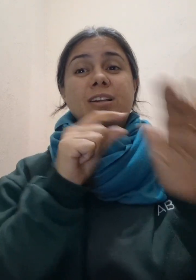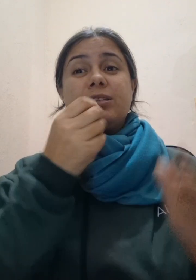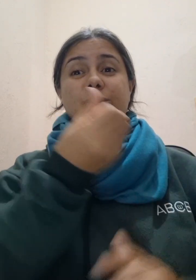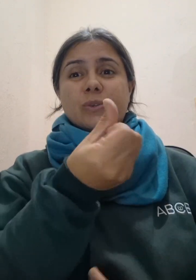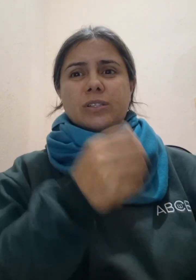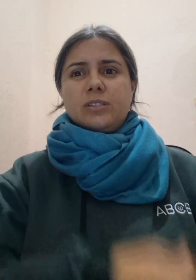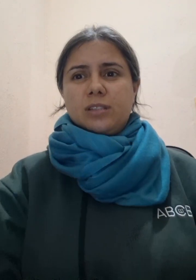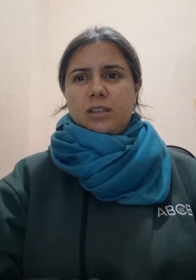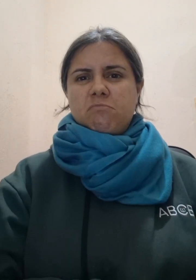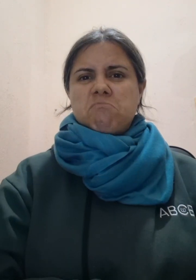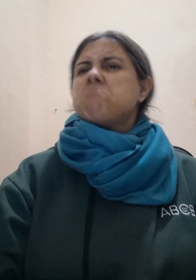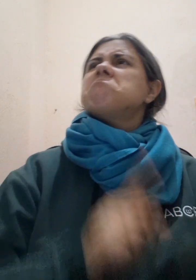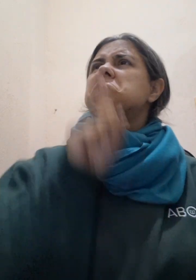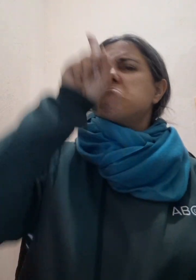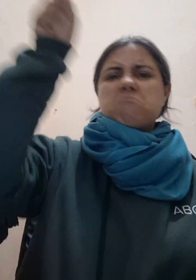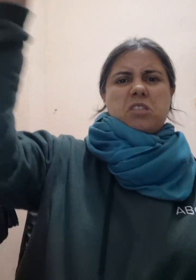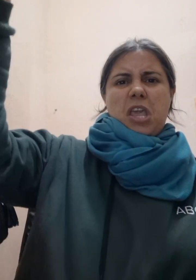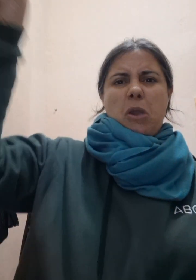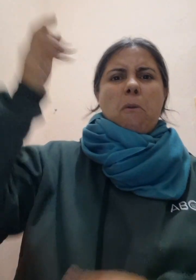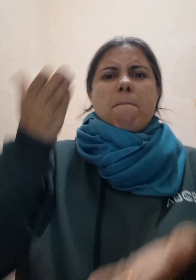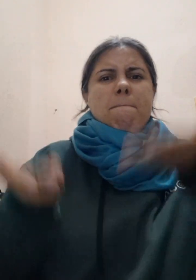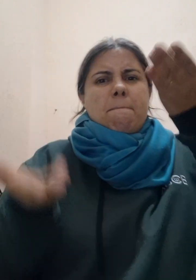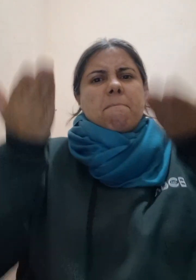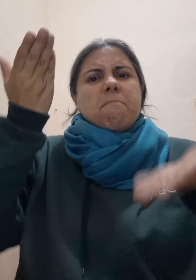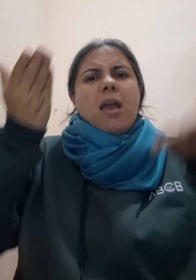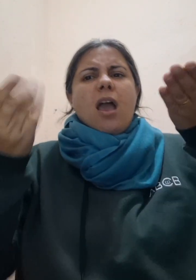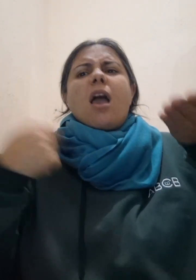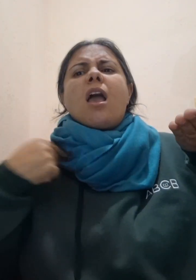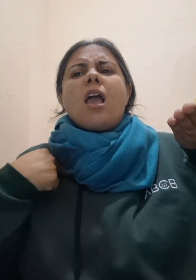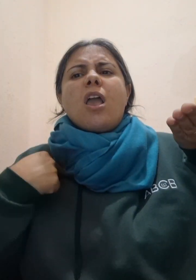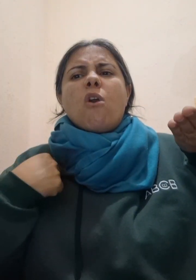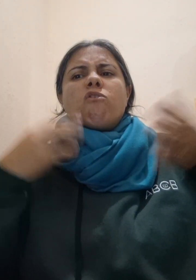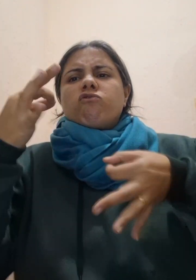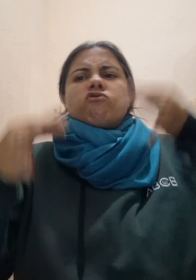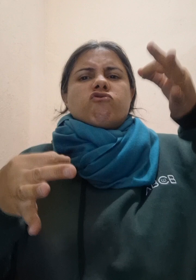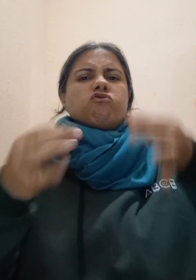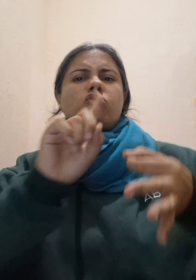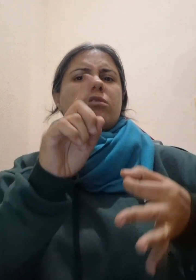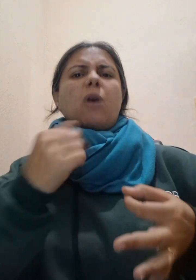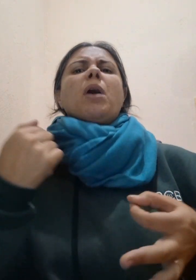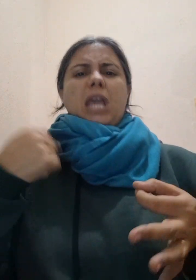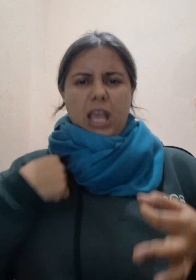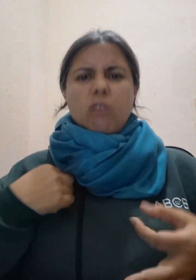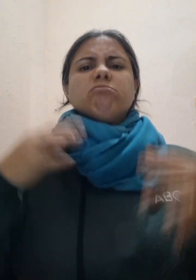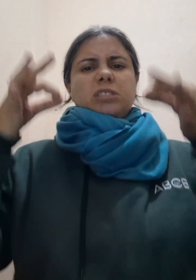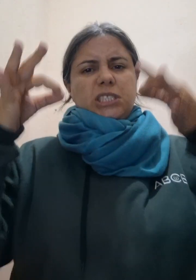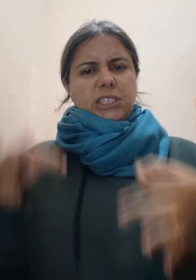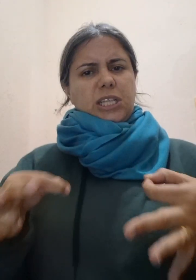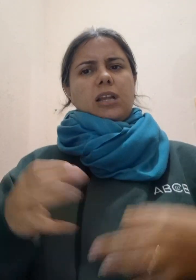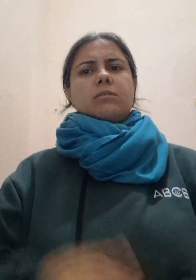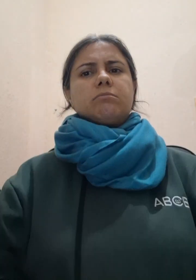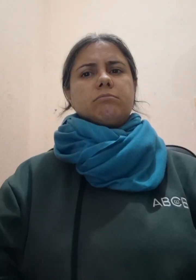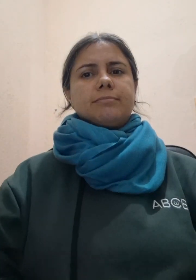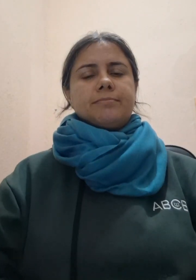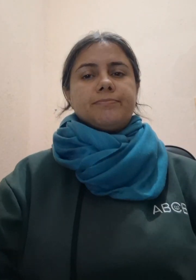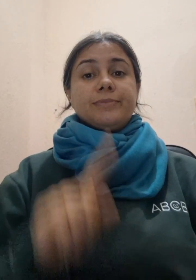errado. Depois, Jó, capítulo 31, versículo 6, ele fala que Deus põe